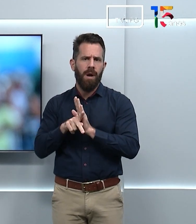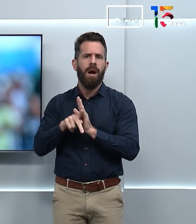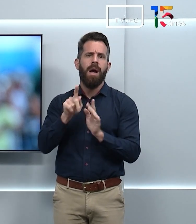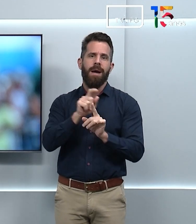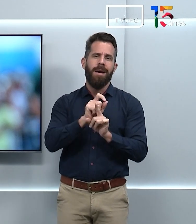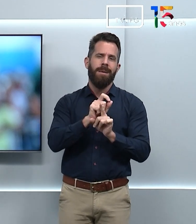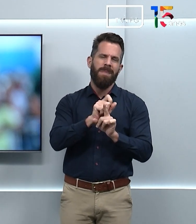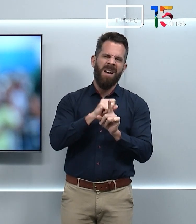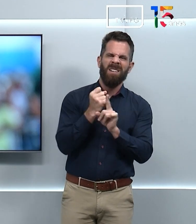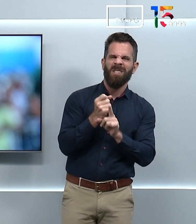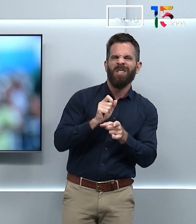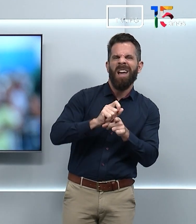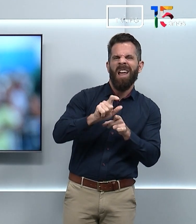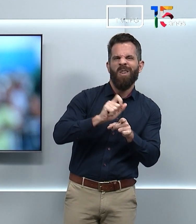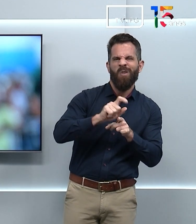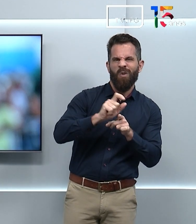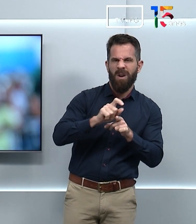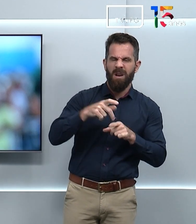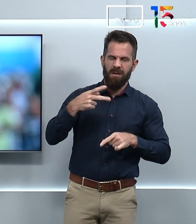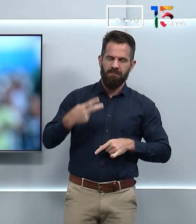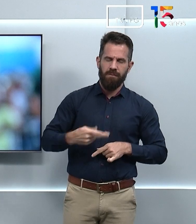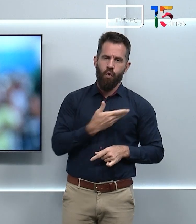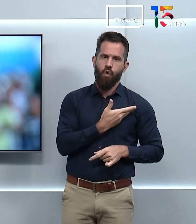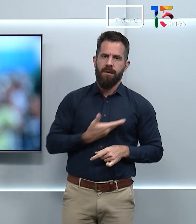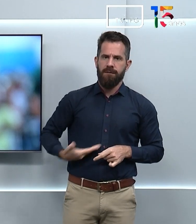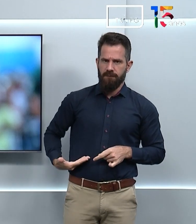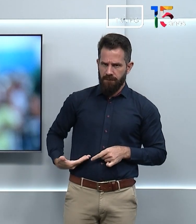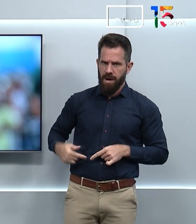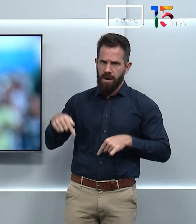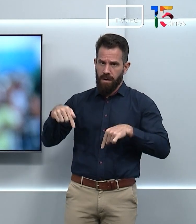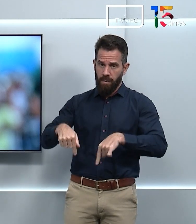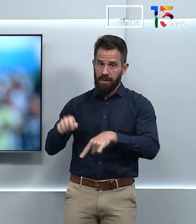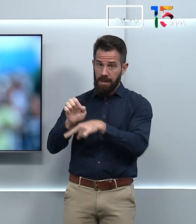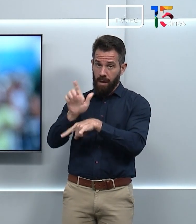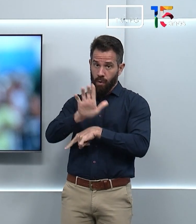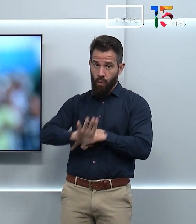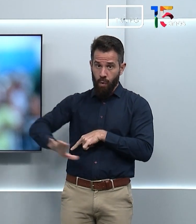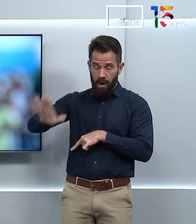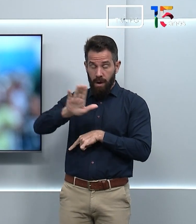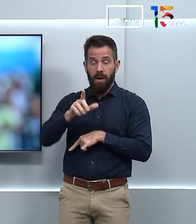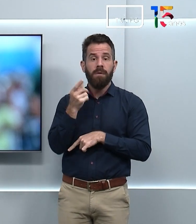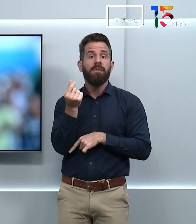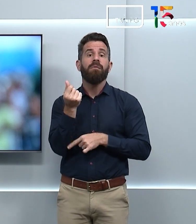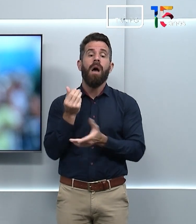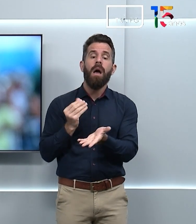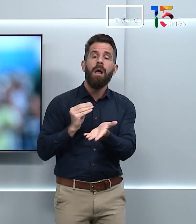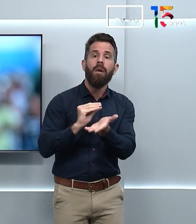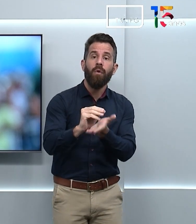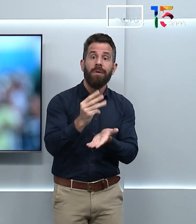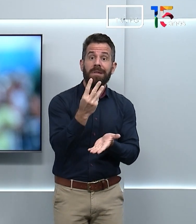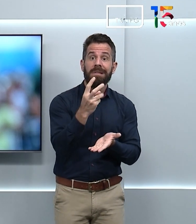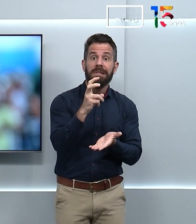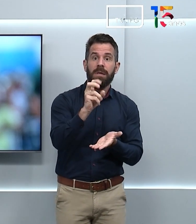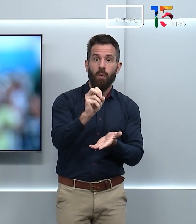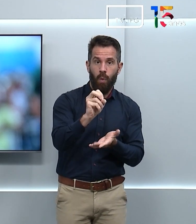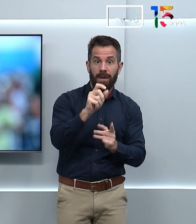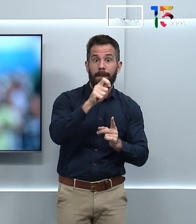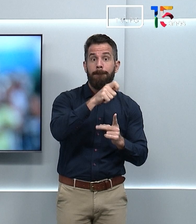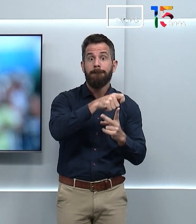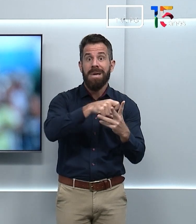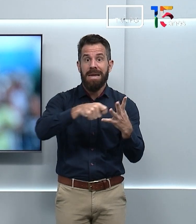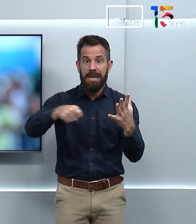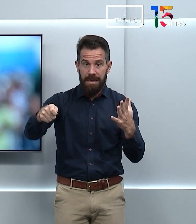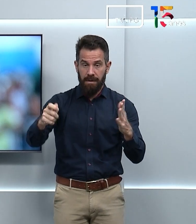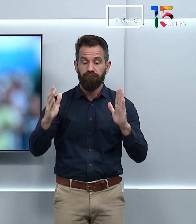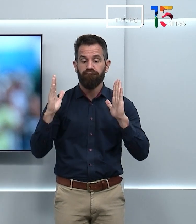estadual. Esse programa, ele oferece um auxílio de R$ 350 mensais por até